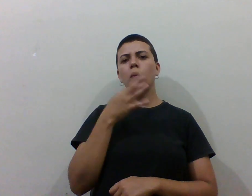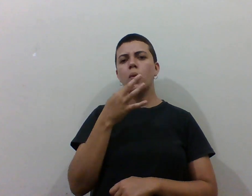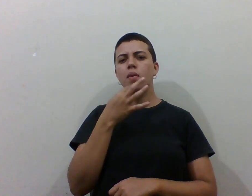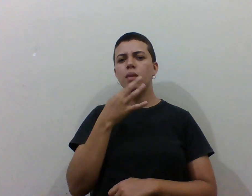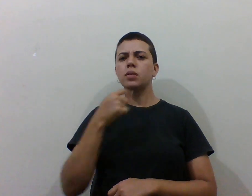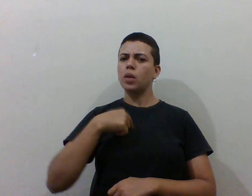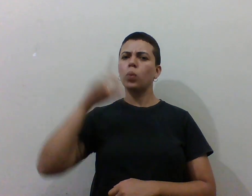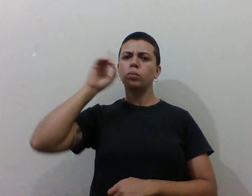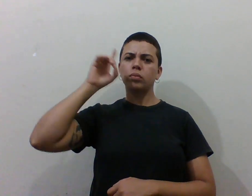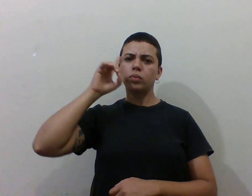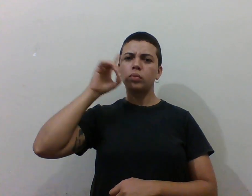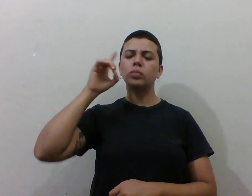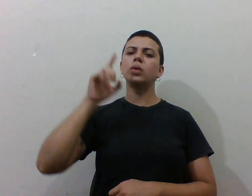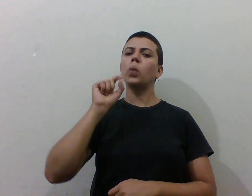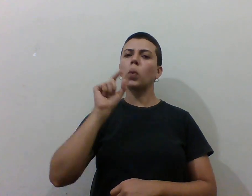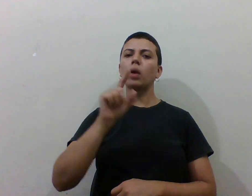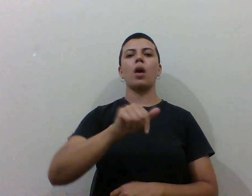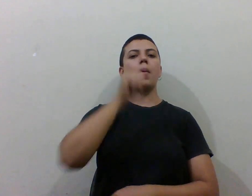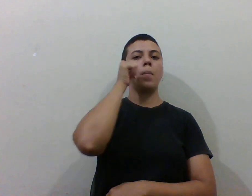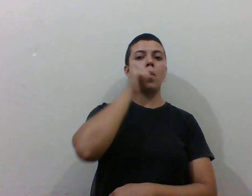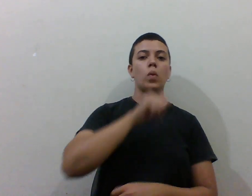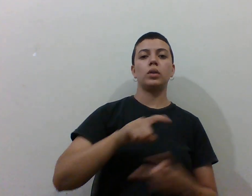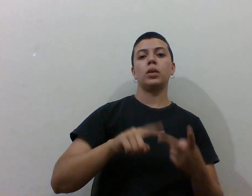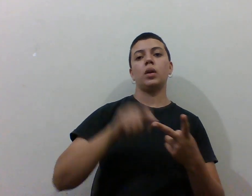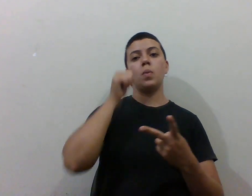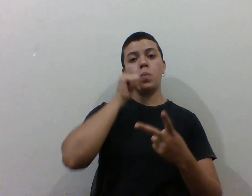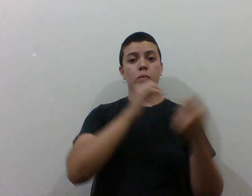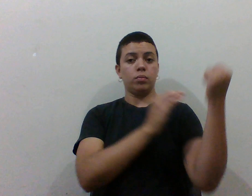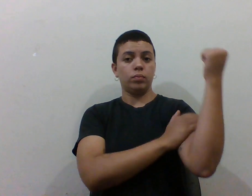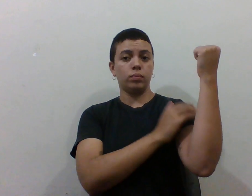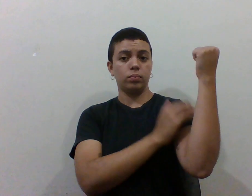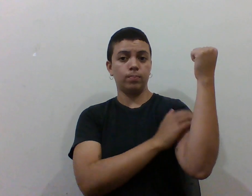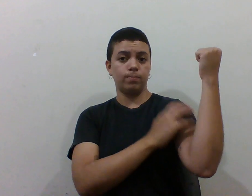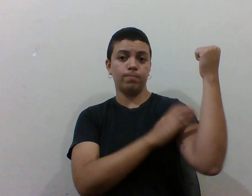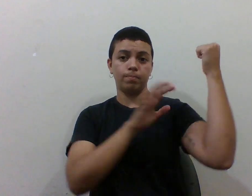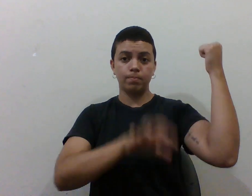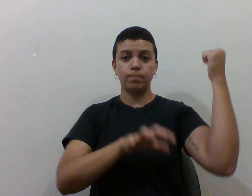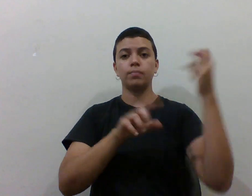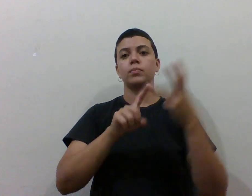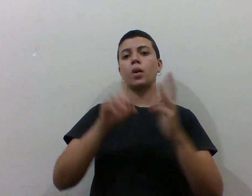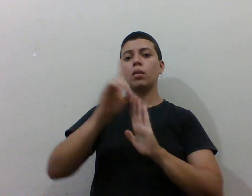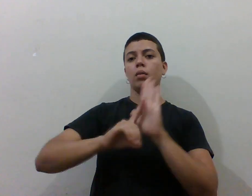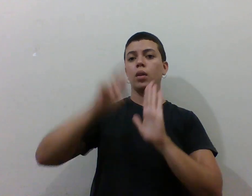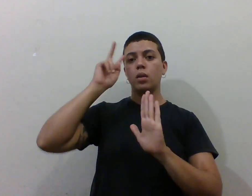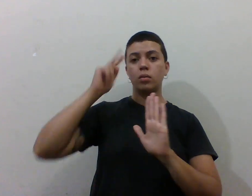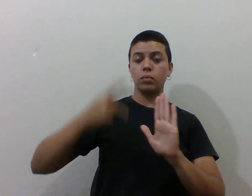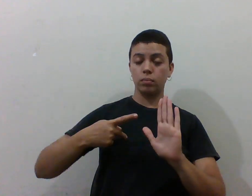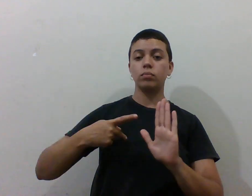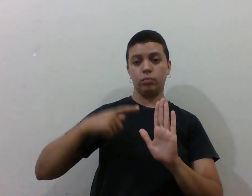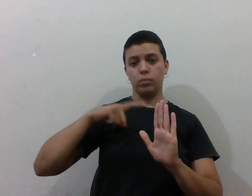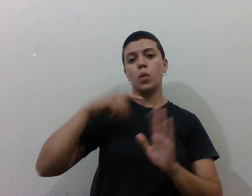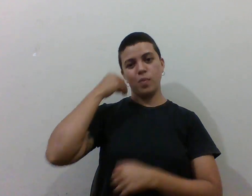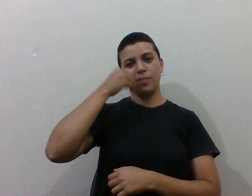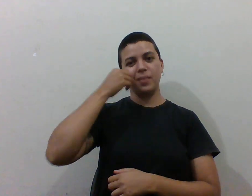mulheres antirracismo eu trabalho com direitos humanos mas isso foi algo que apareceu na minha existência